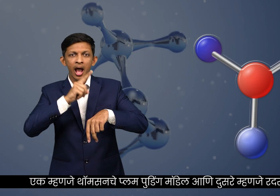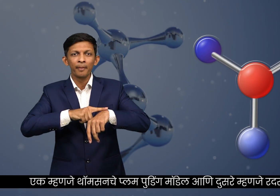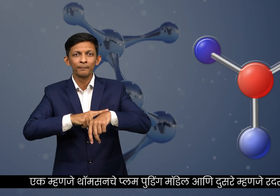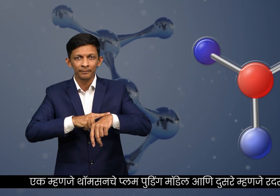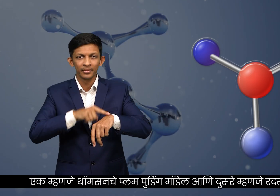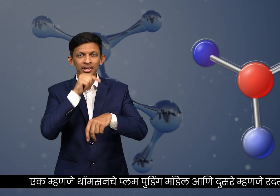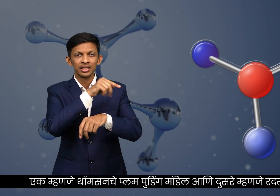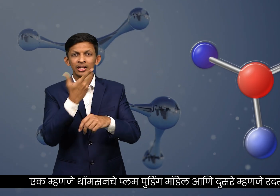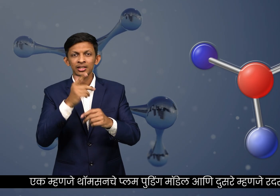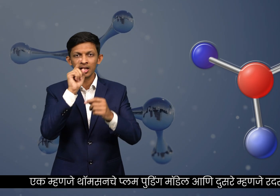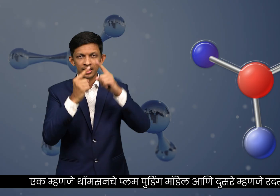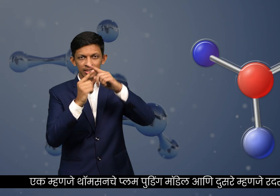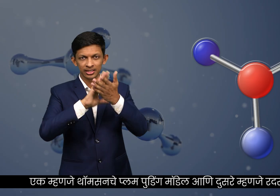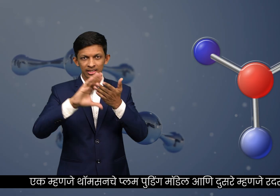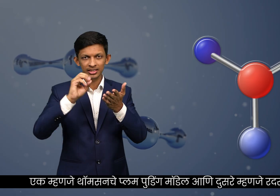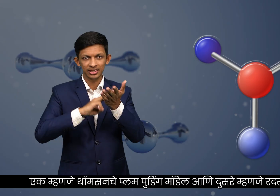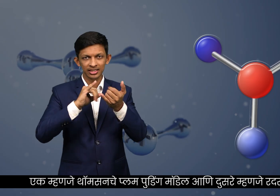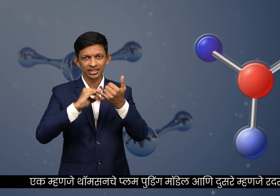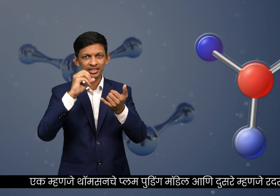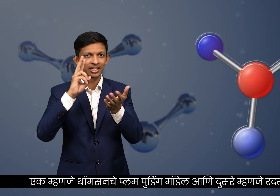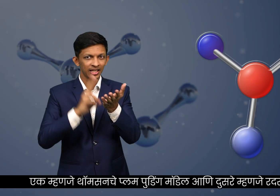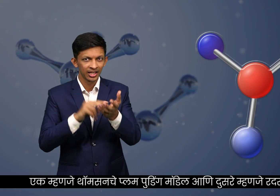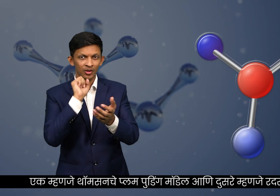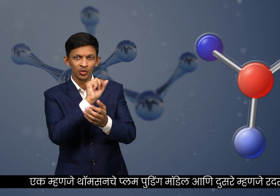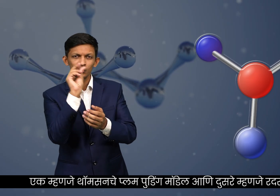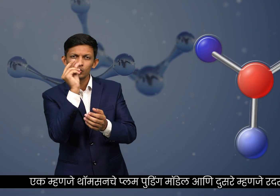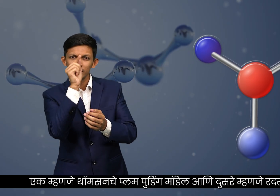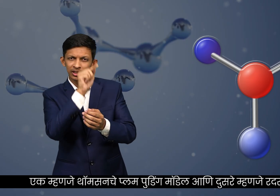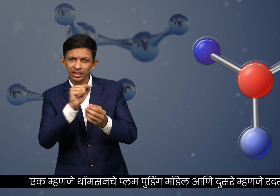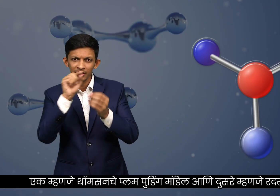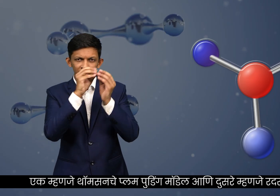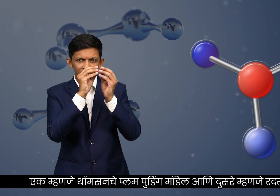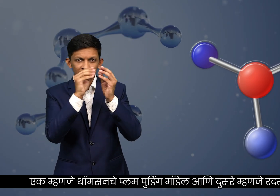एक म्हणजे थॉम्सन प्लम पुडिंग मॉडेल आणि दुसरे म्हणजे रदरफोर्ड्स अणु मॉडेल.